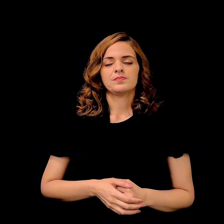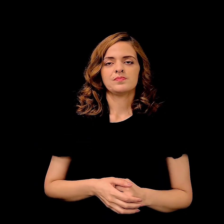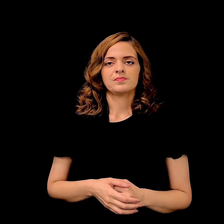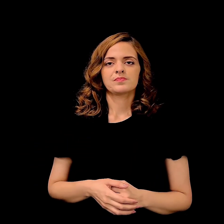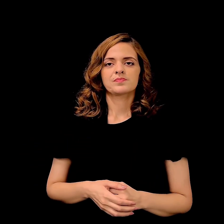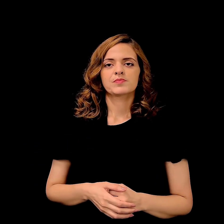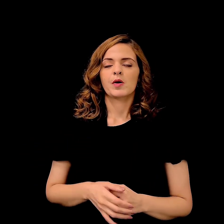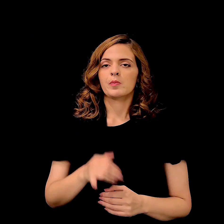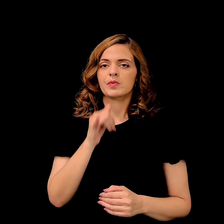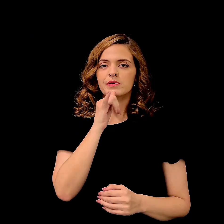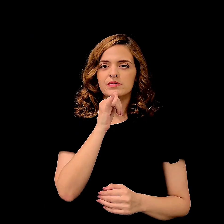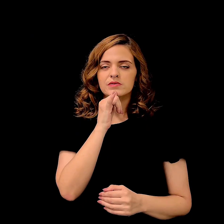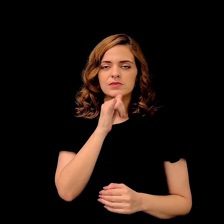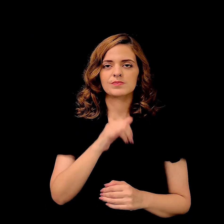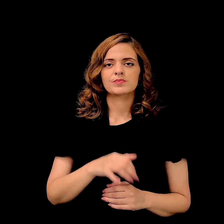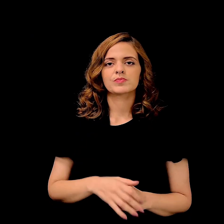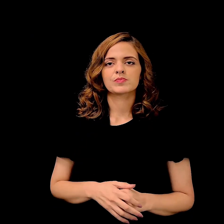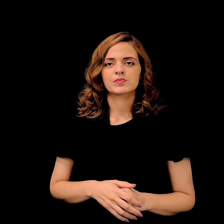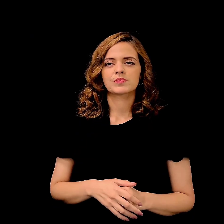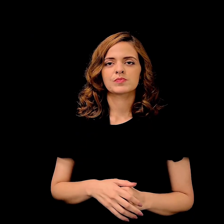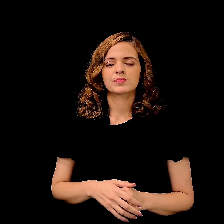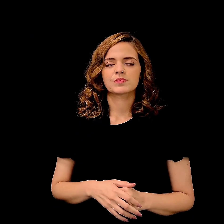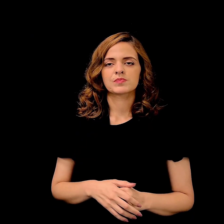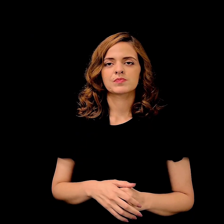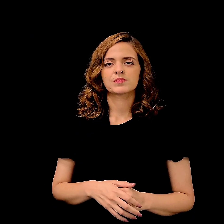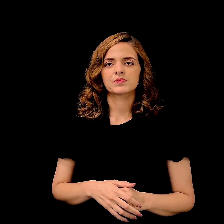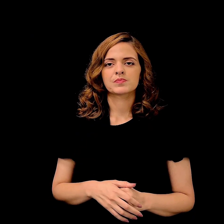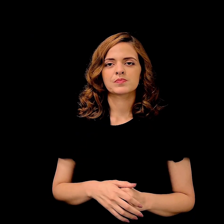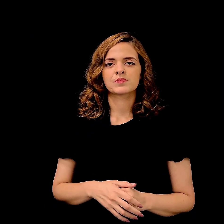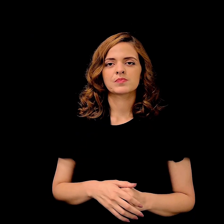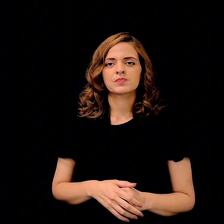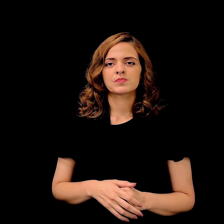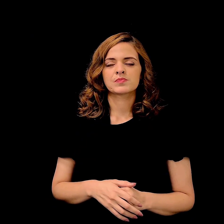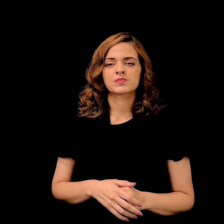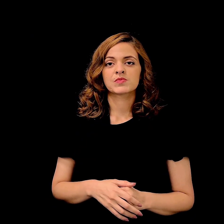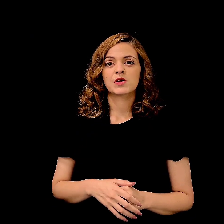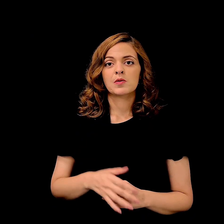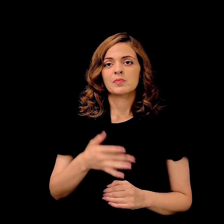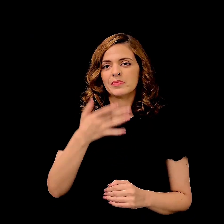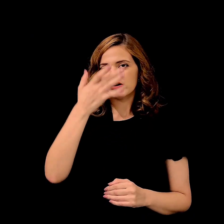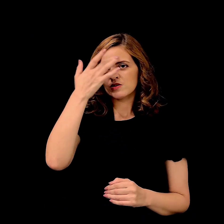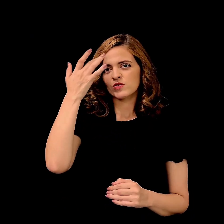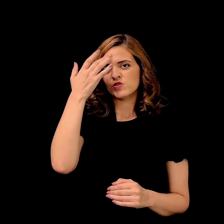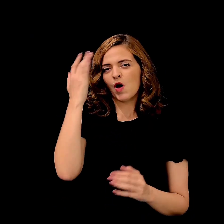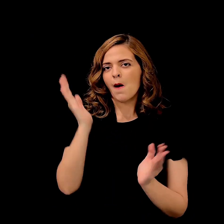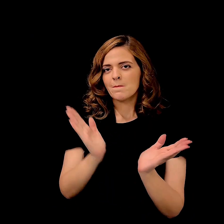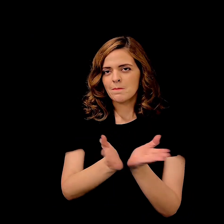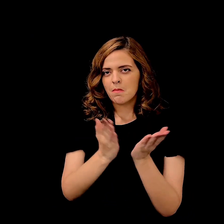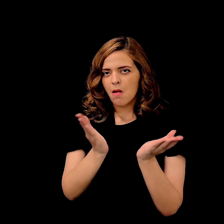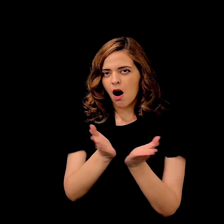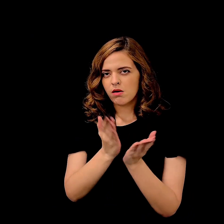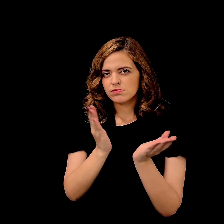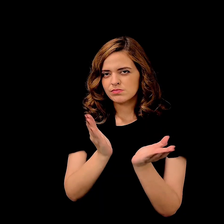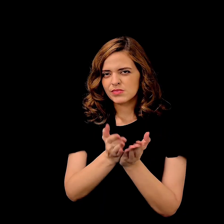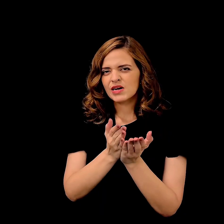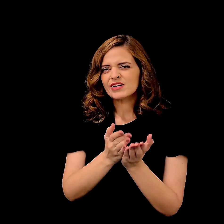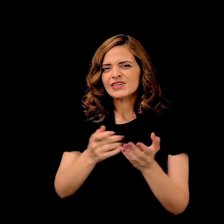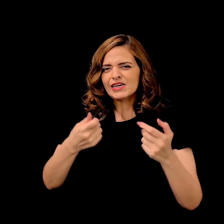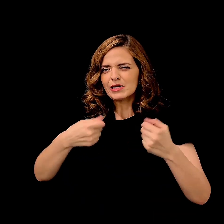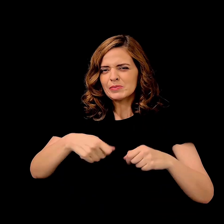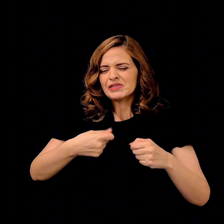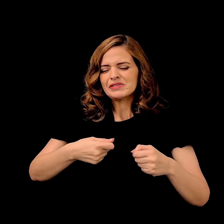Por exemplo, uma pessoa que é pobre, uma pessoa necessitada,